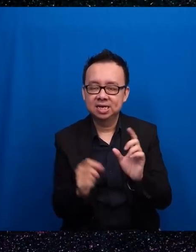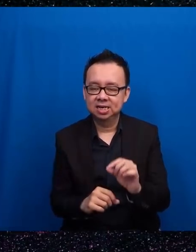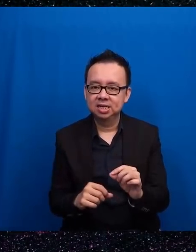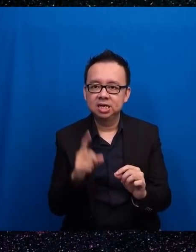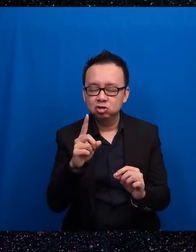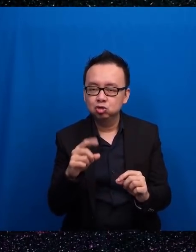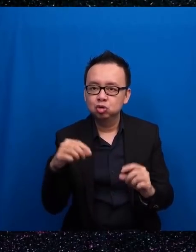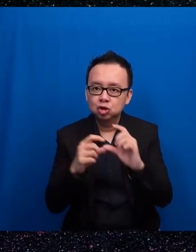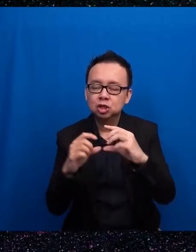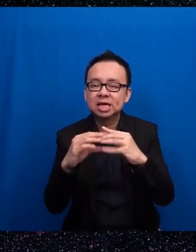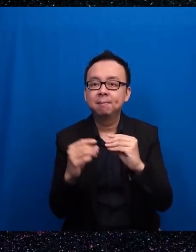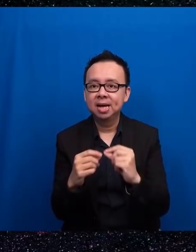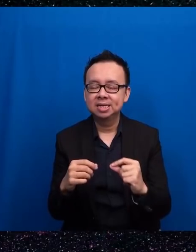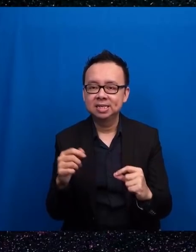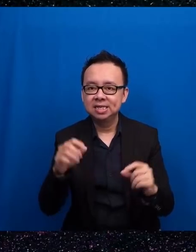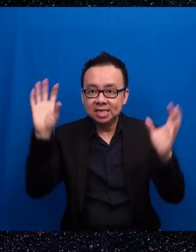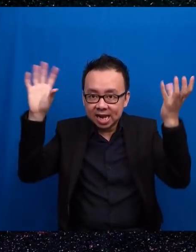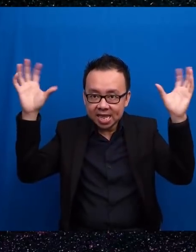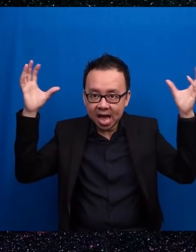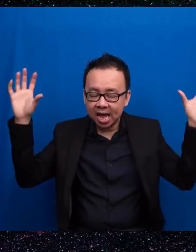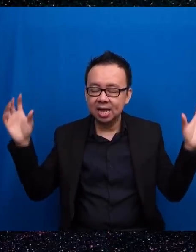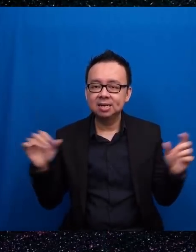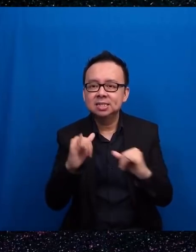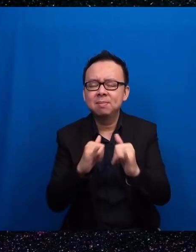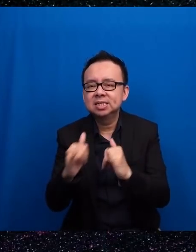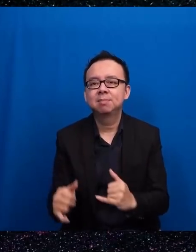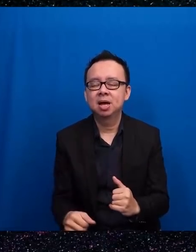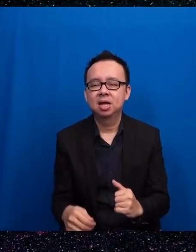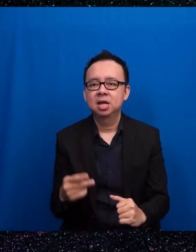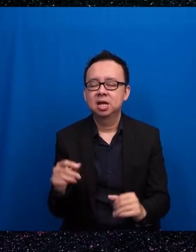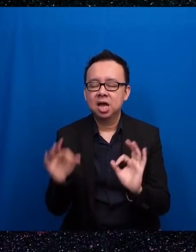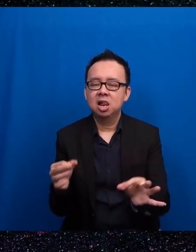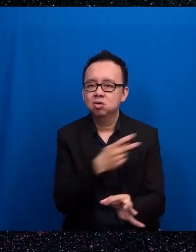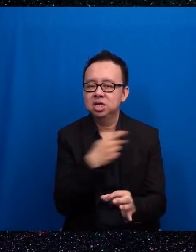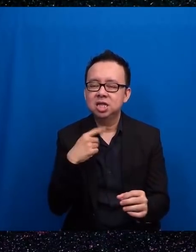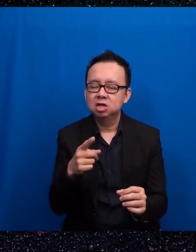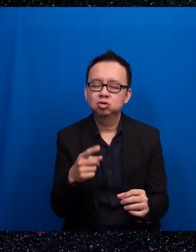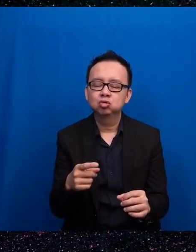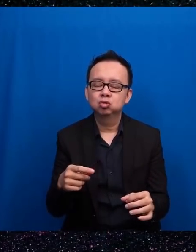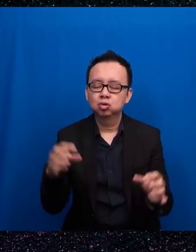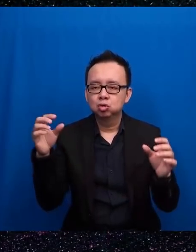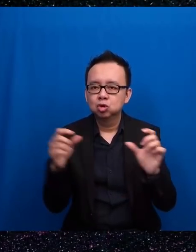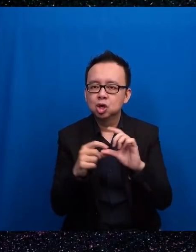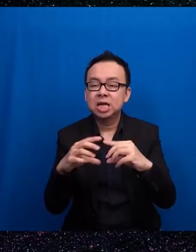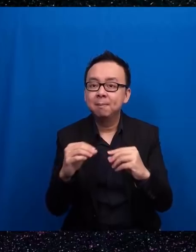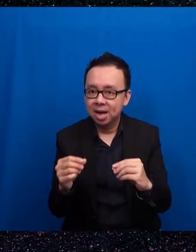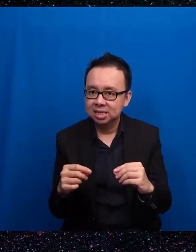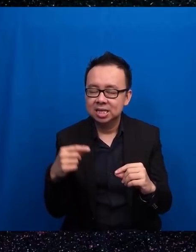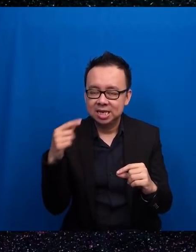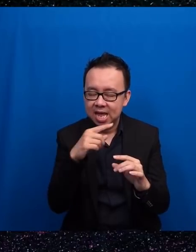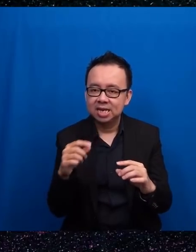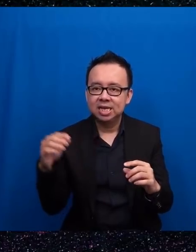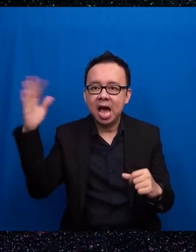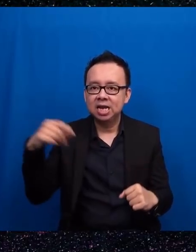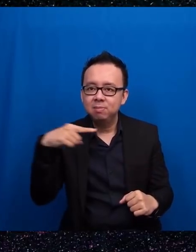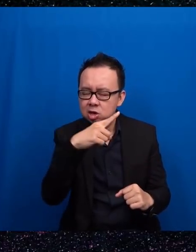Karena kebudayaan mereka juga. Kalau kita sih rayakannya hari Minggu. Kenapa? Karena pemerintah meliburkan hari